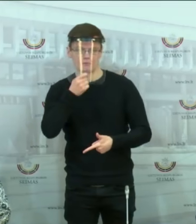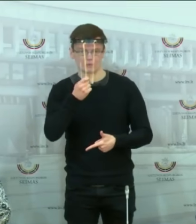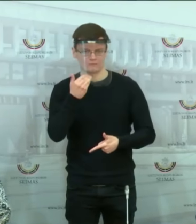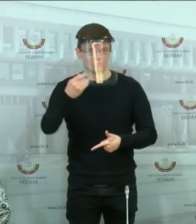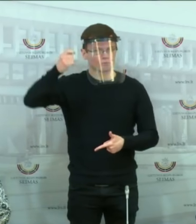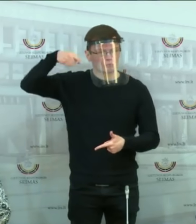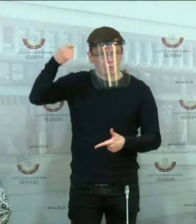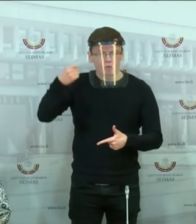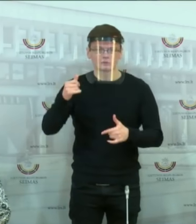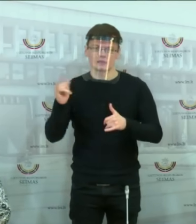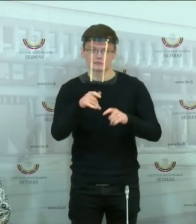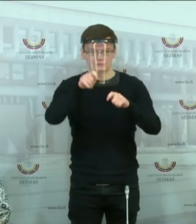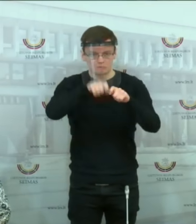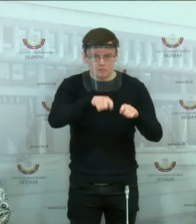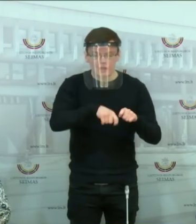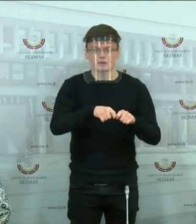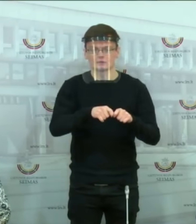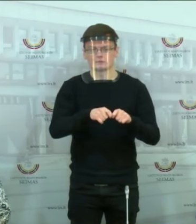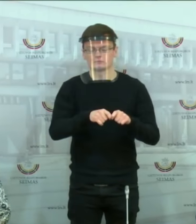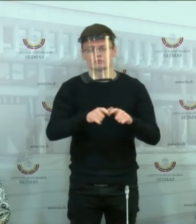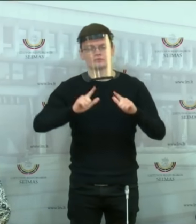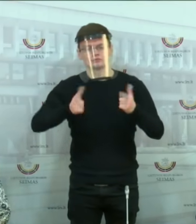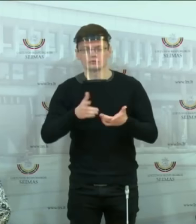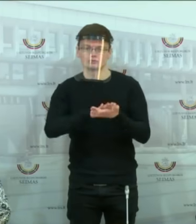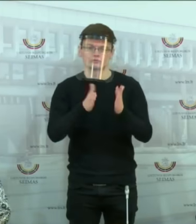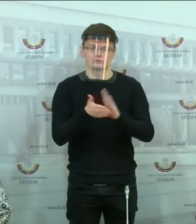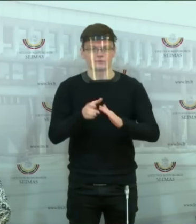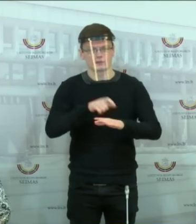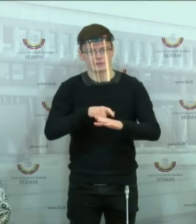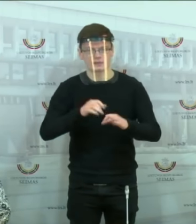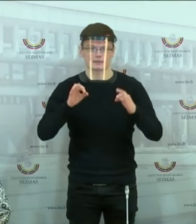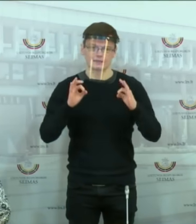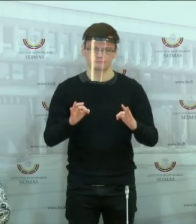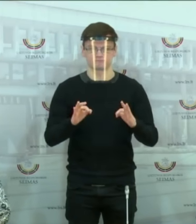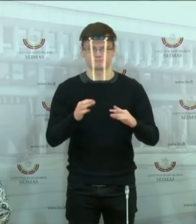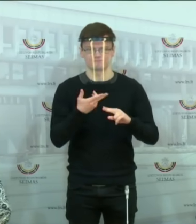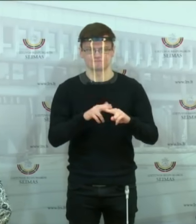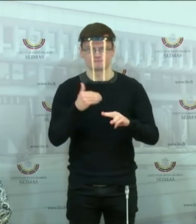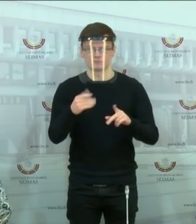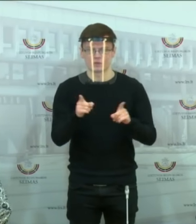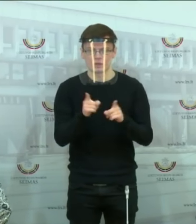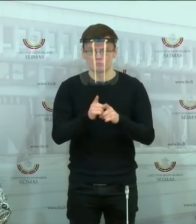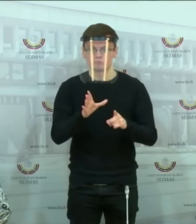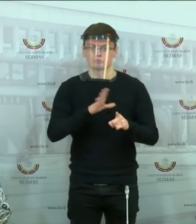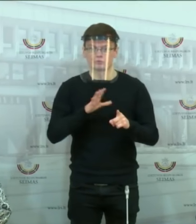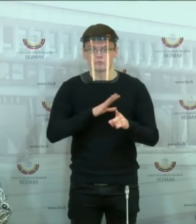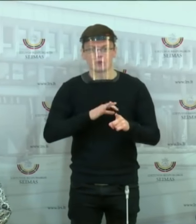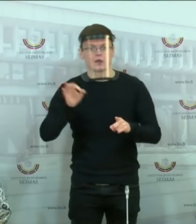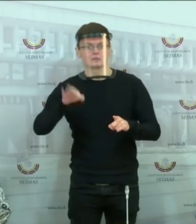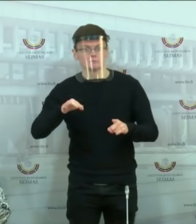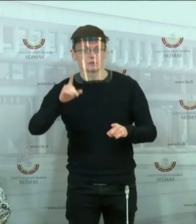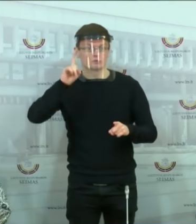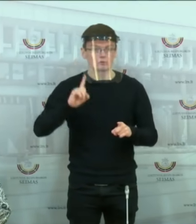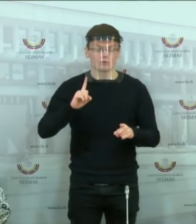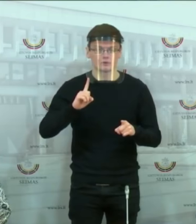prognozėse. Panašu, kad susitvarkėm laiku ir tinkamai ir nesulaukiam to, kas buvo iš esmės prognozuota. Tai